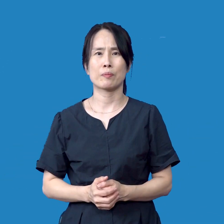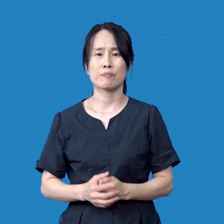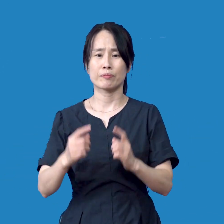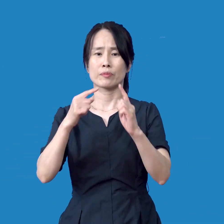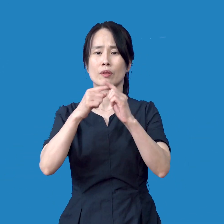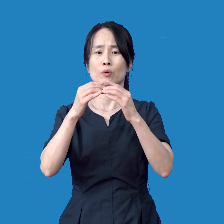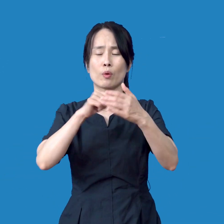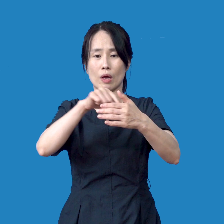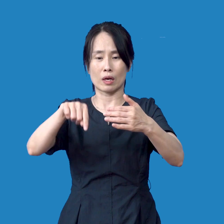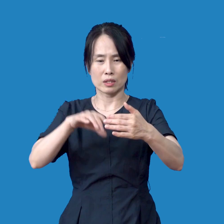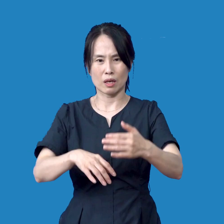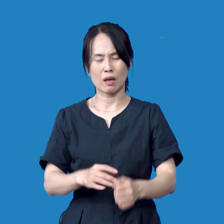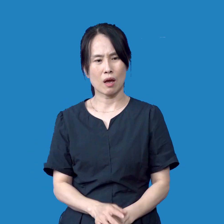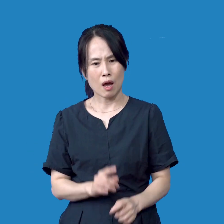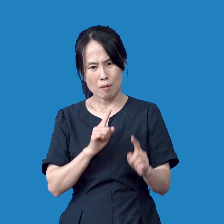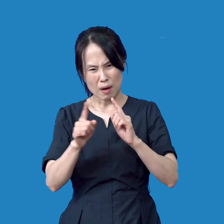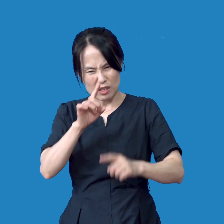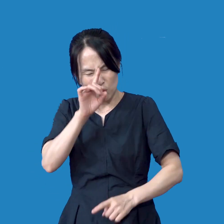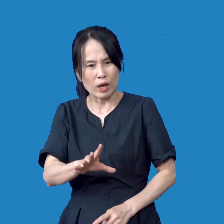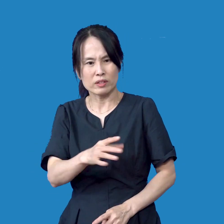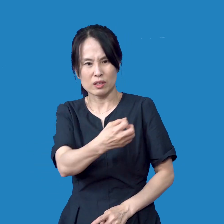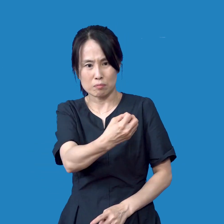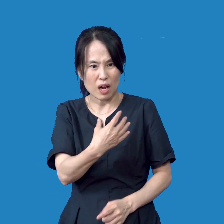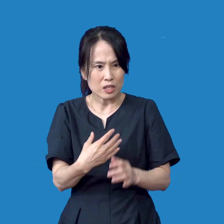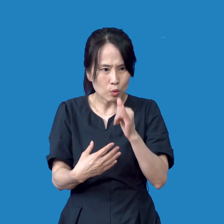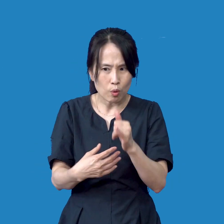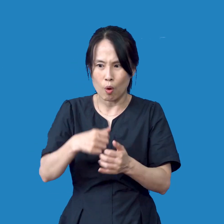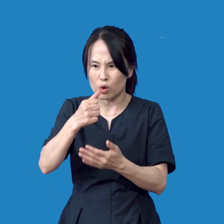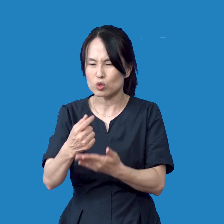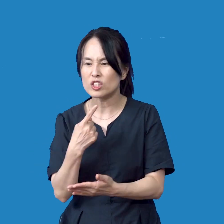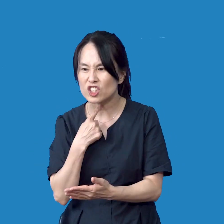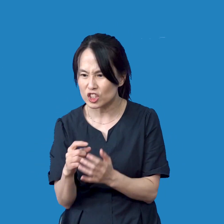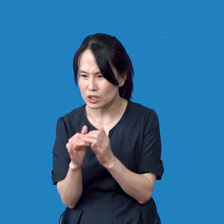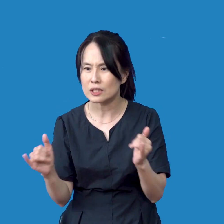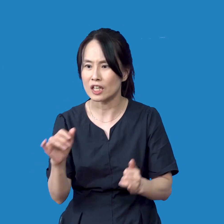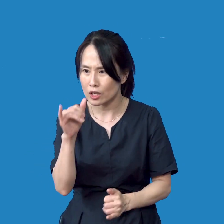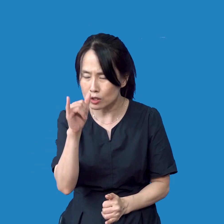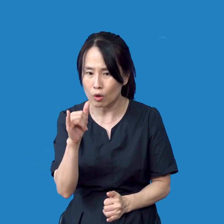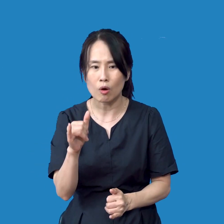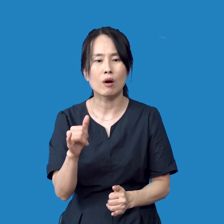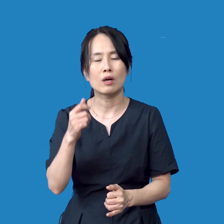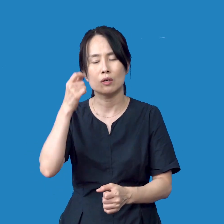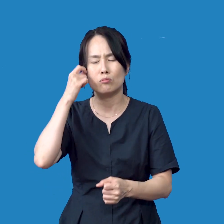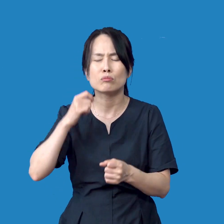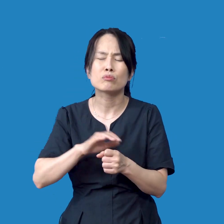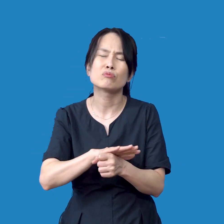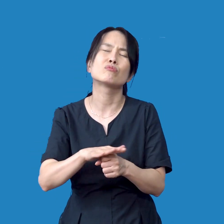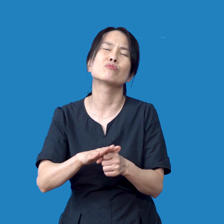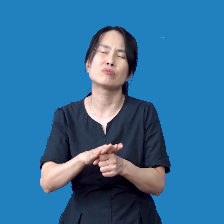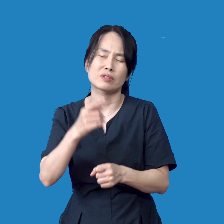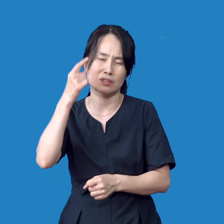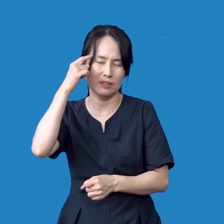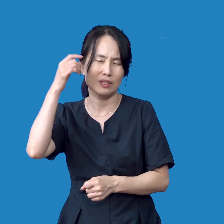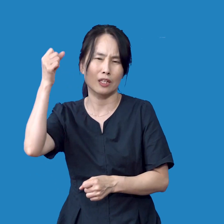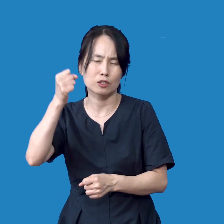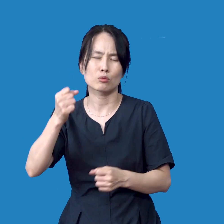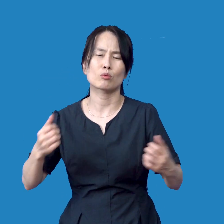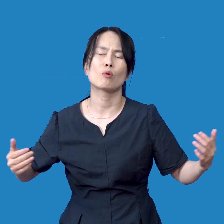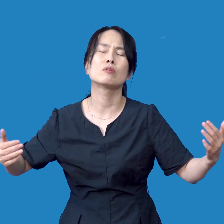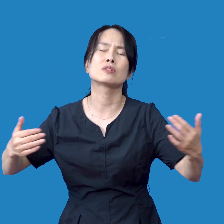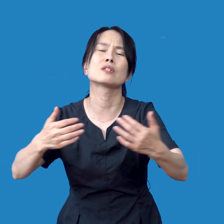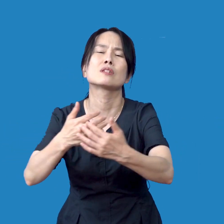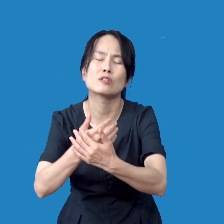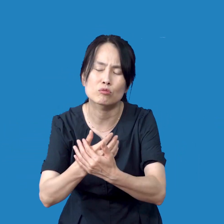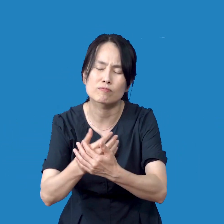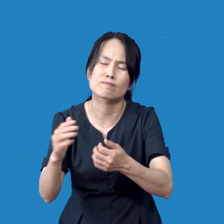교회 안에 말도 안 되는 소리 하는 사람이 있고 죄 짓고 하는 사람이 있으면 불쌍히 여기고 그 사람을 얼싸안아주고